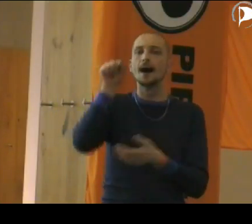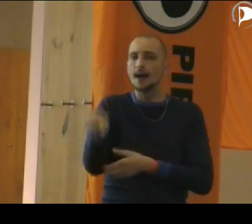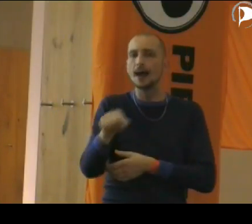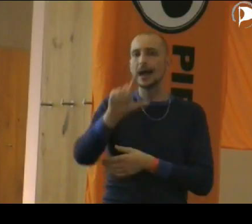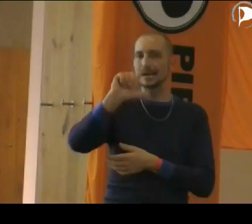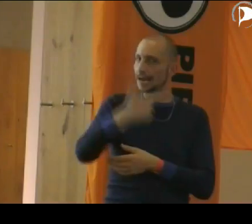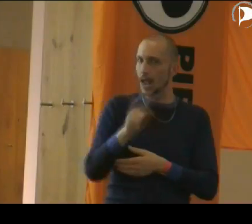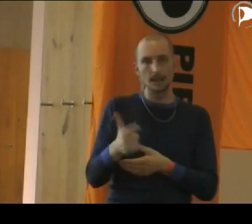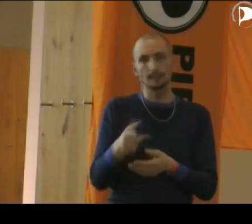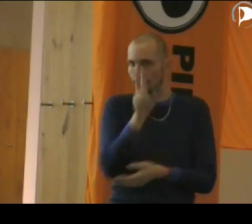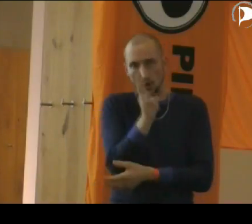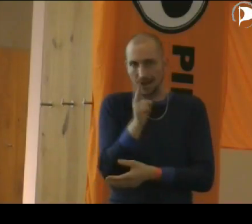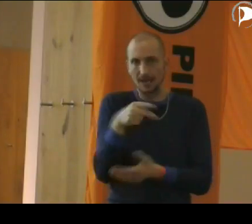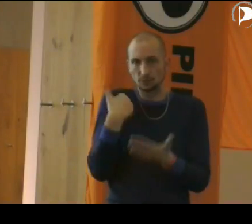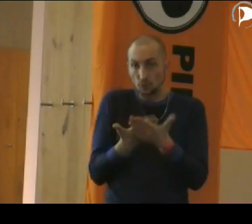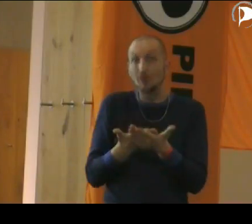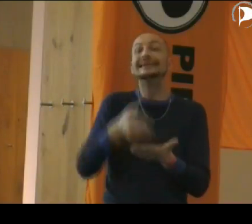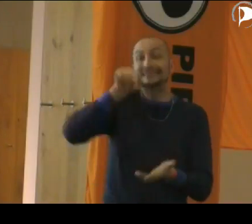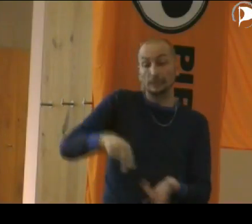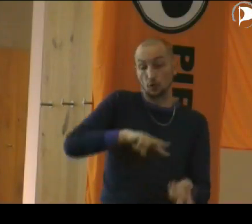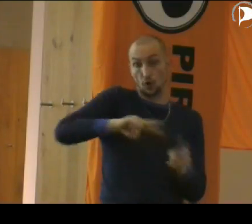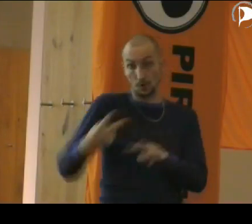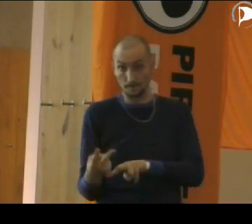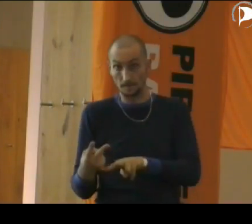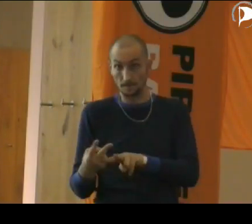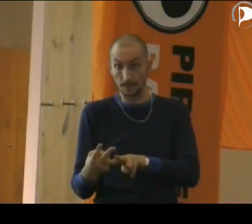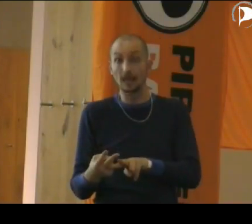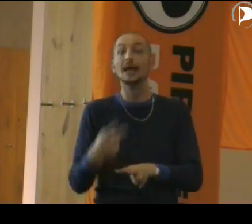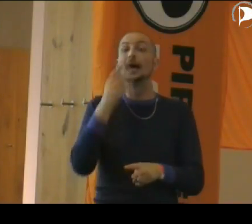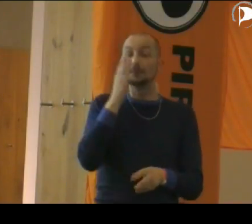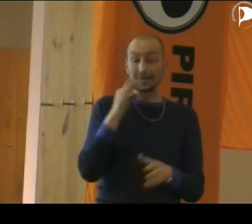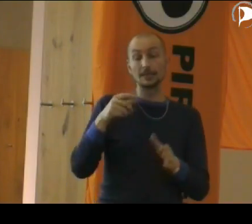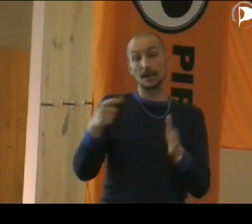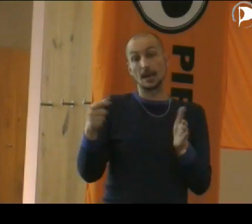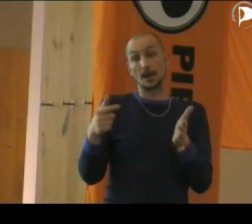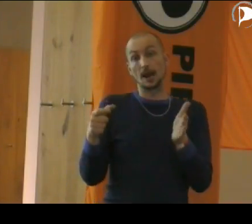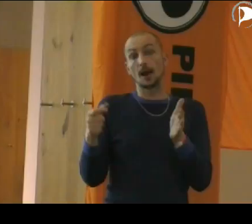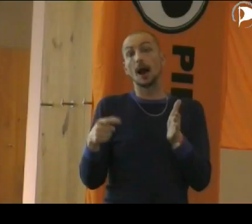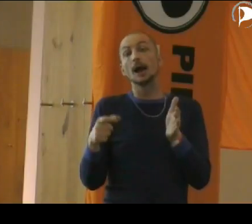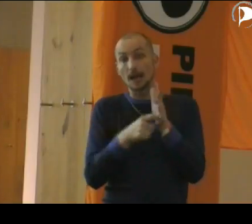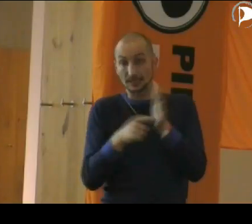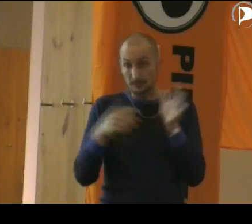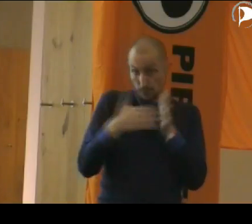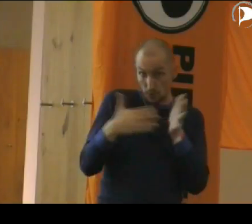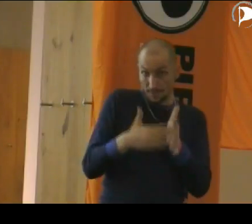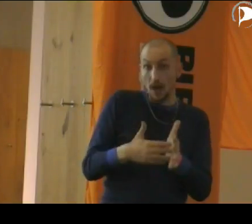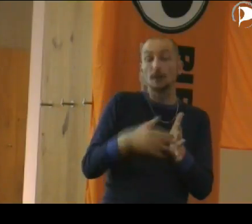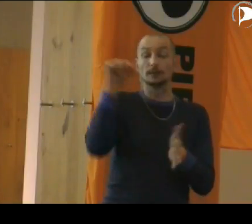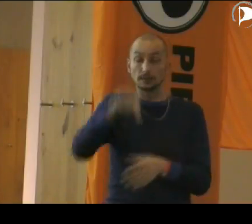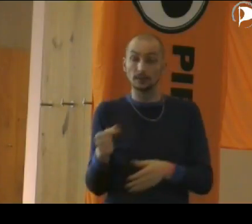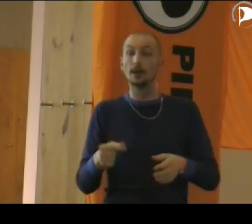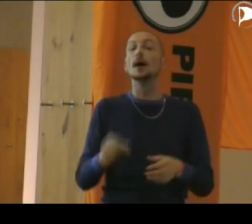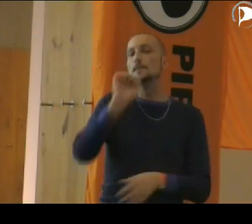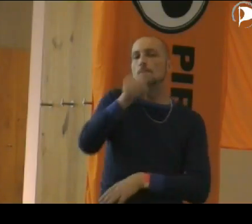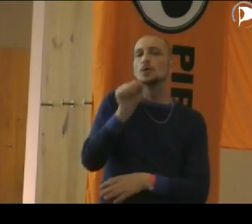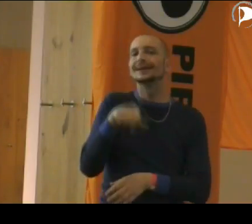standard die soll sich ändern um den kassenprüfern die möglichkeit zu geben jederzeit inhalt um die